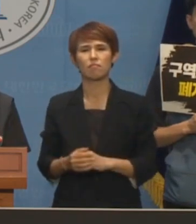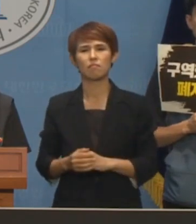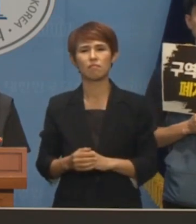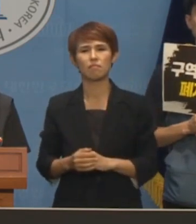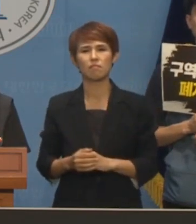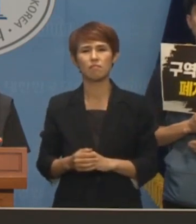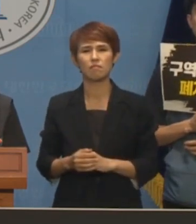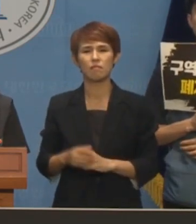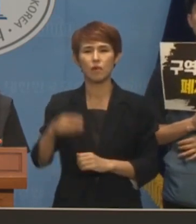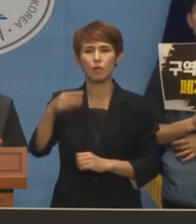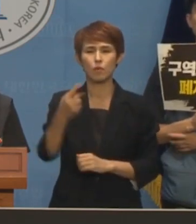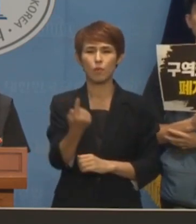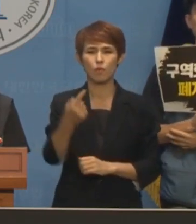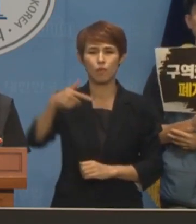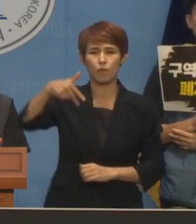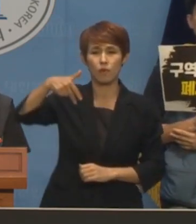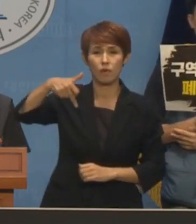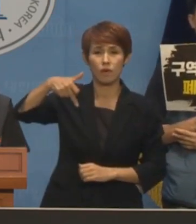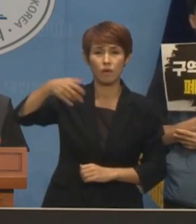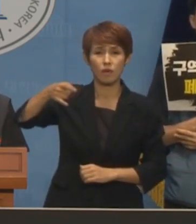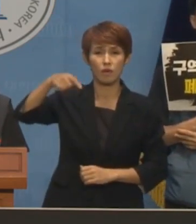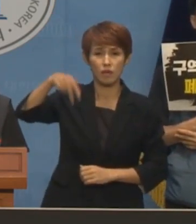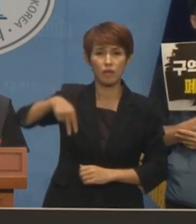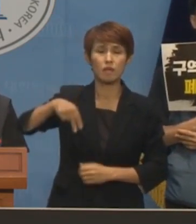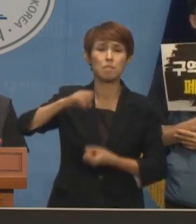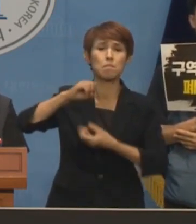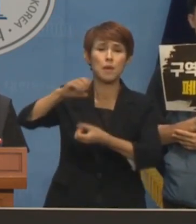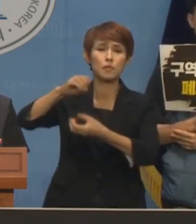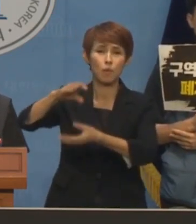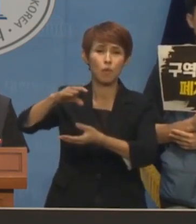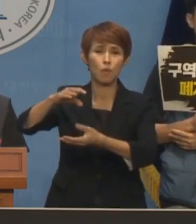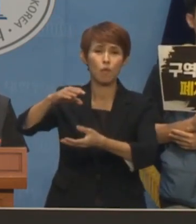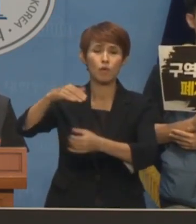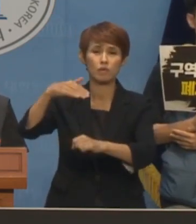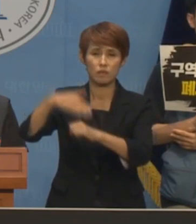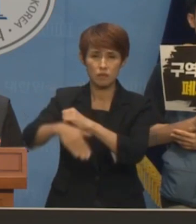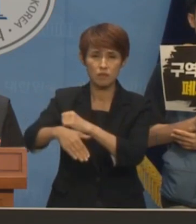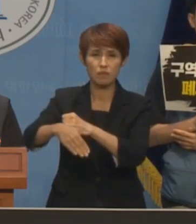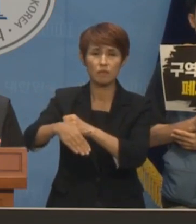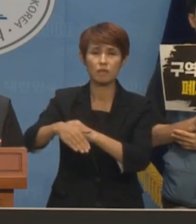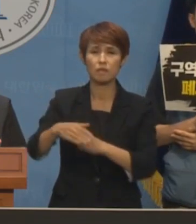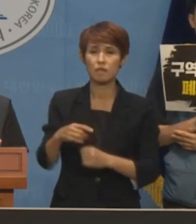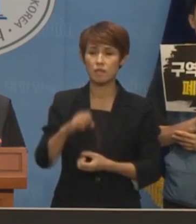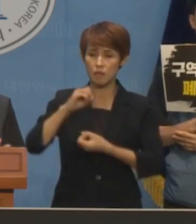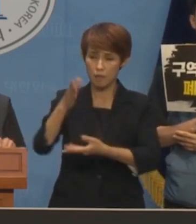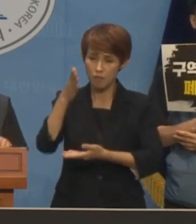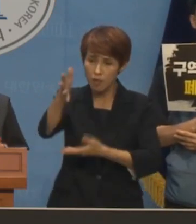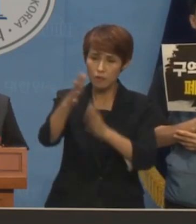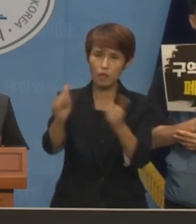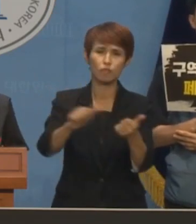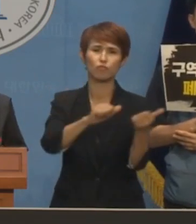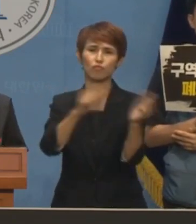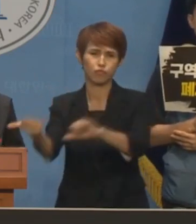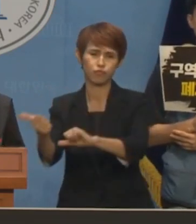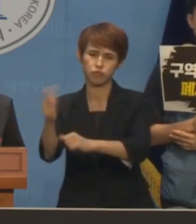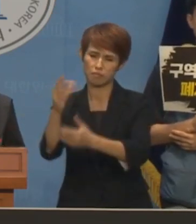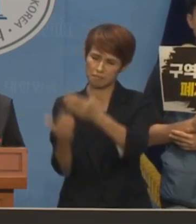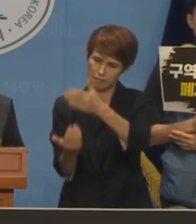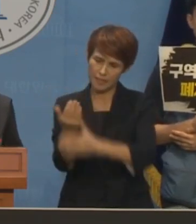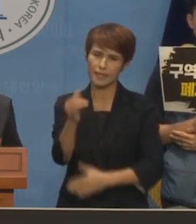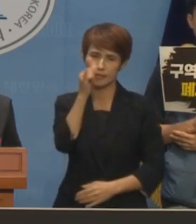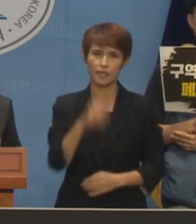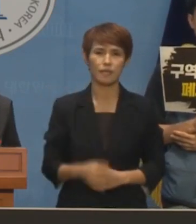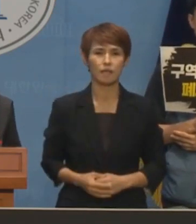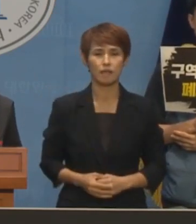pdd 이름을 받고 우리 택배노동자들의 생명을 아가고 있습니다 서비스 연맹은